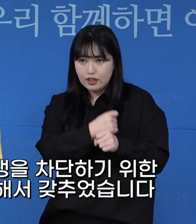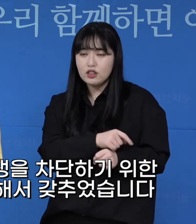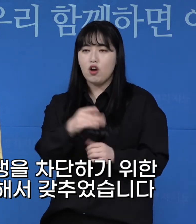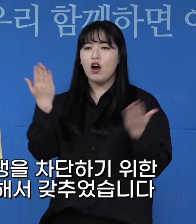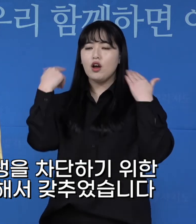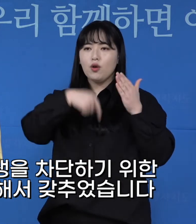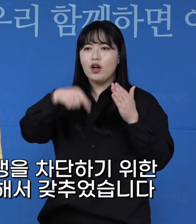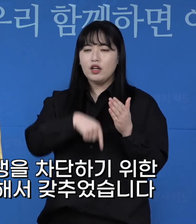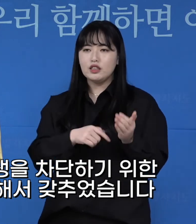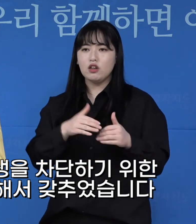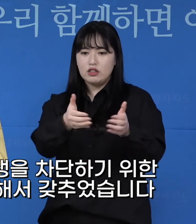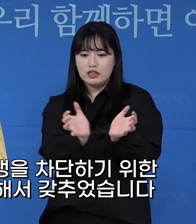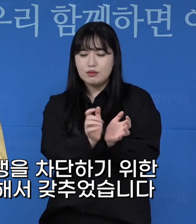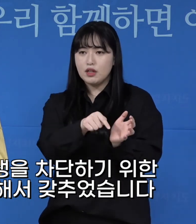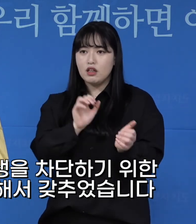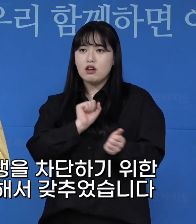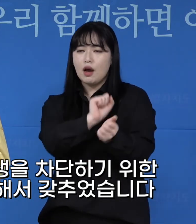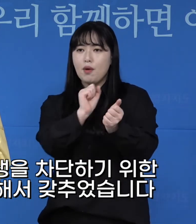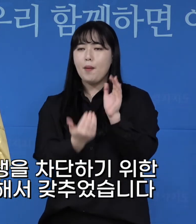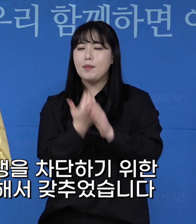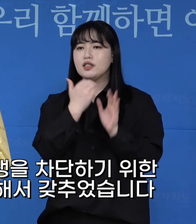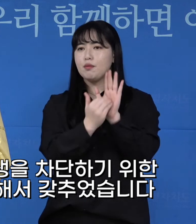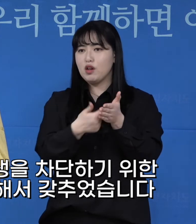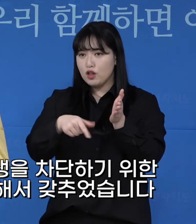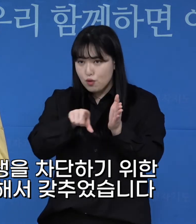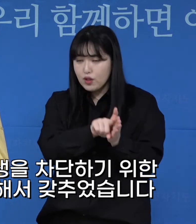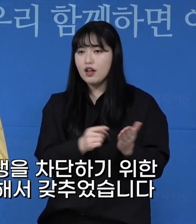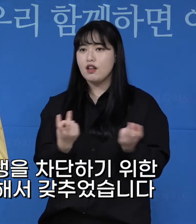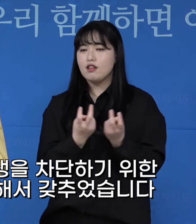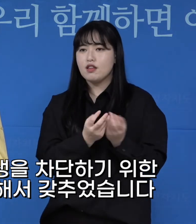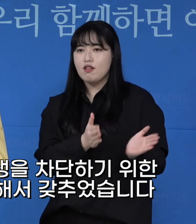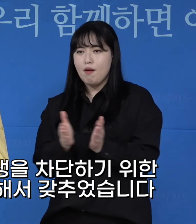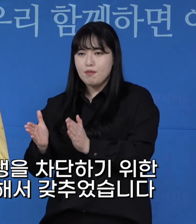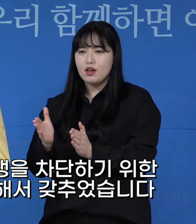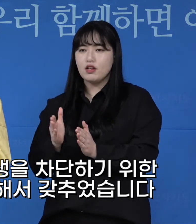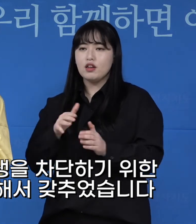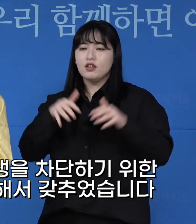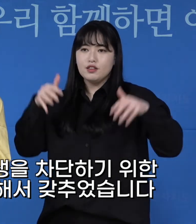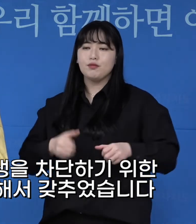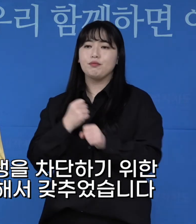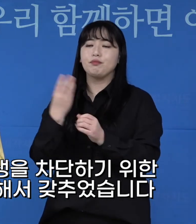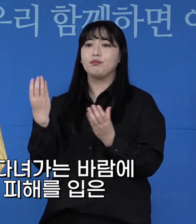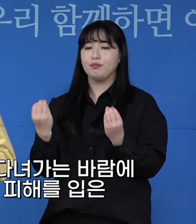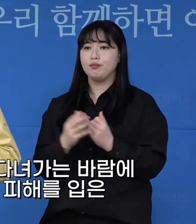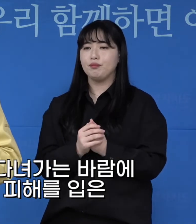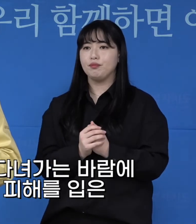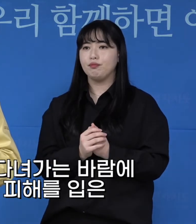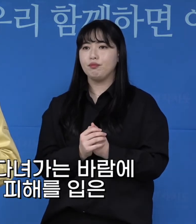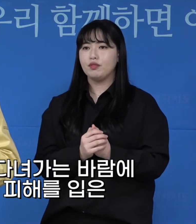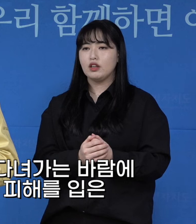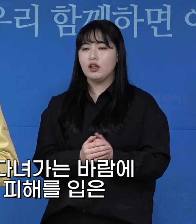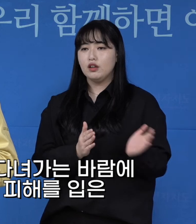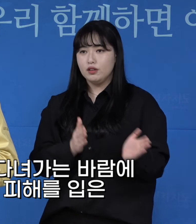감염 발생을 차단하기 위한 대비 태세를 확대해서 갖추었습니다.